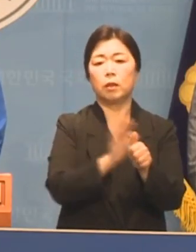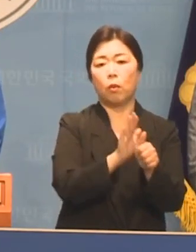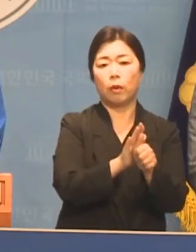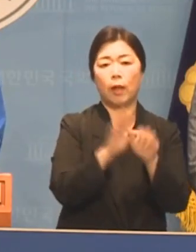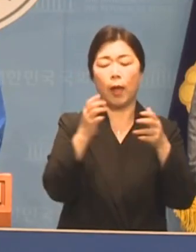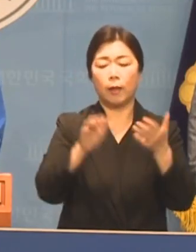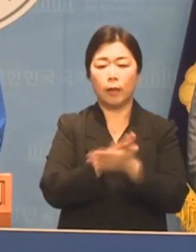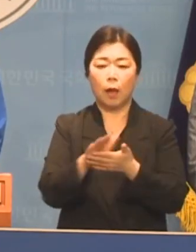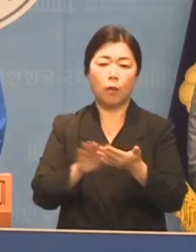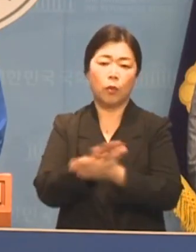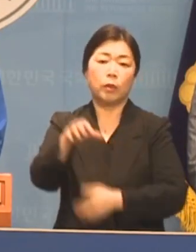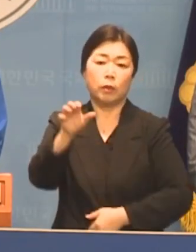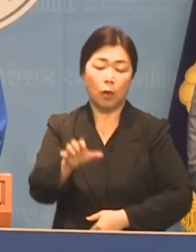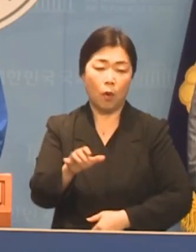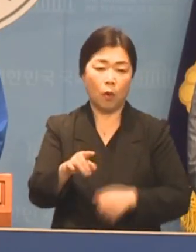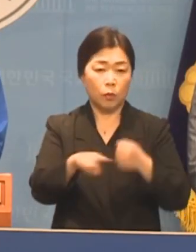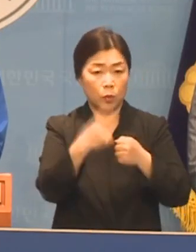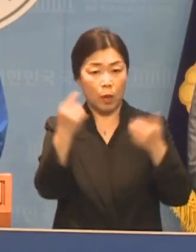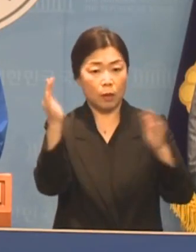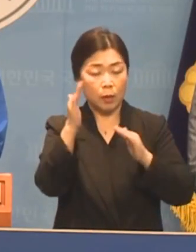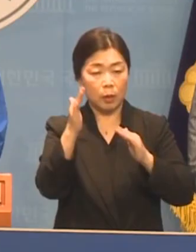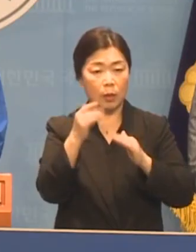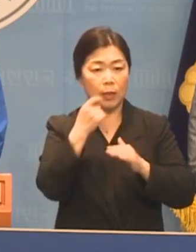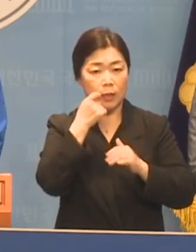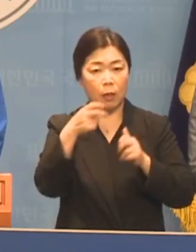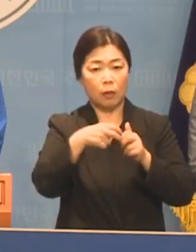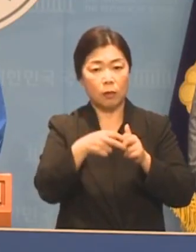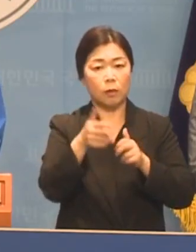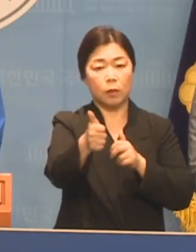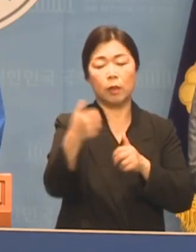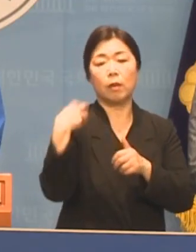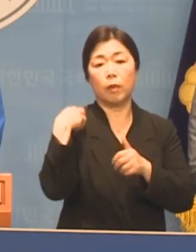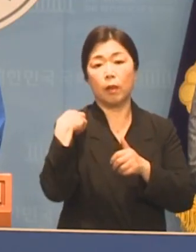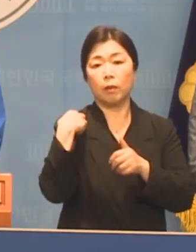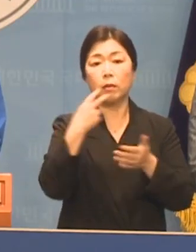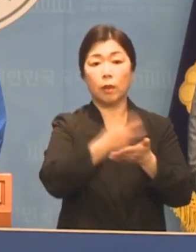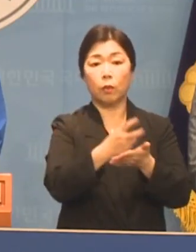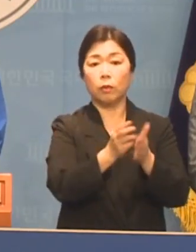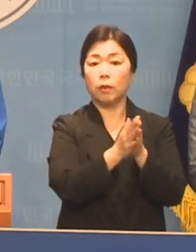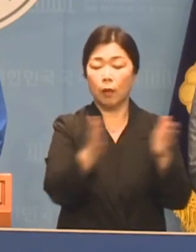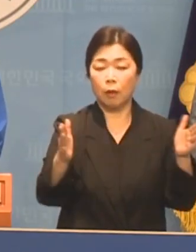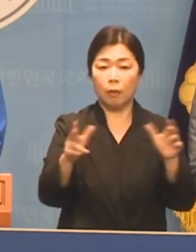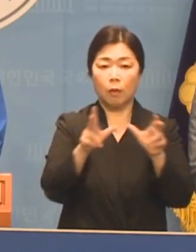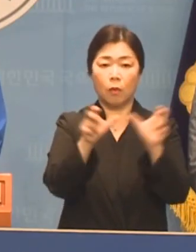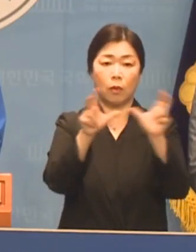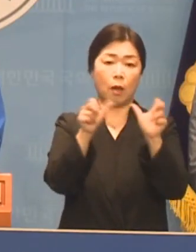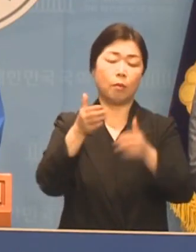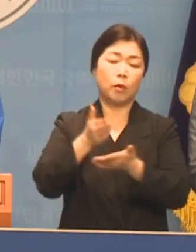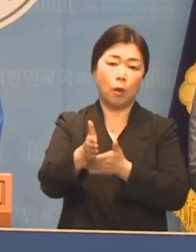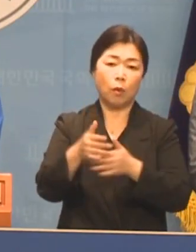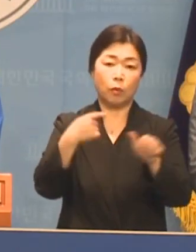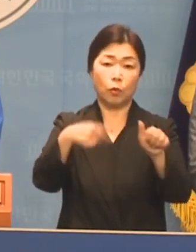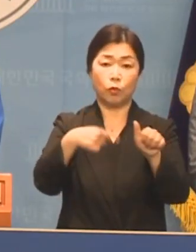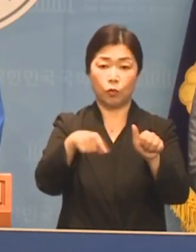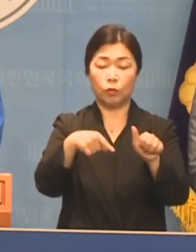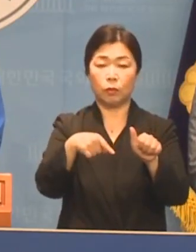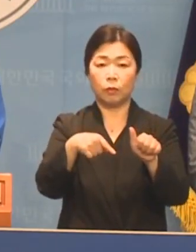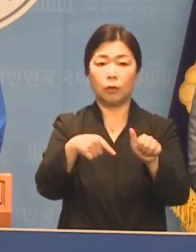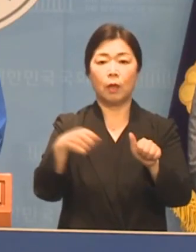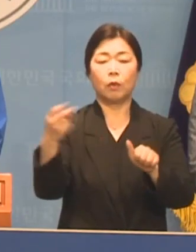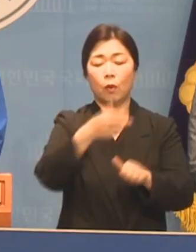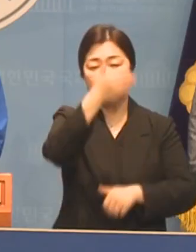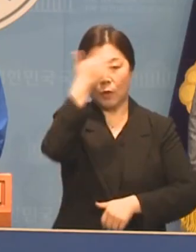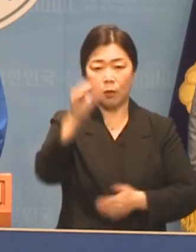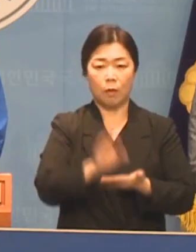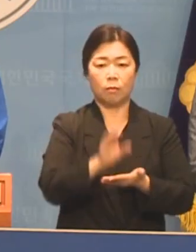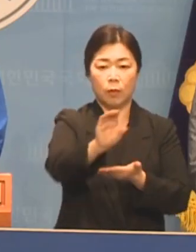놀이터, 초등학생 치과 주치의제, 성남형 교육사업, 청년